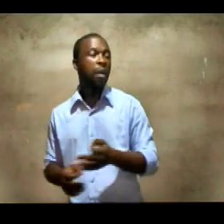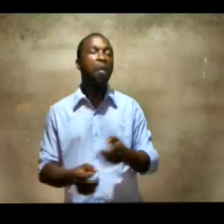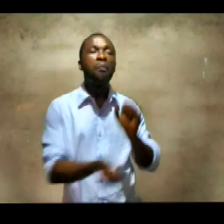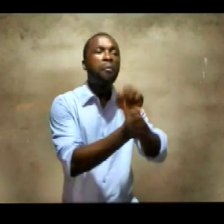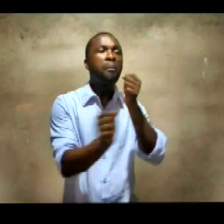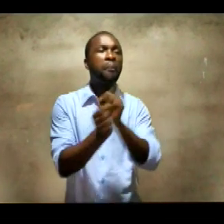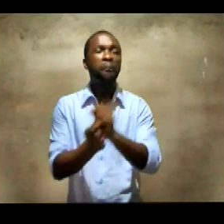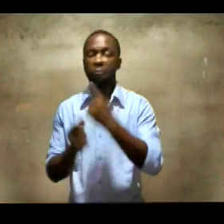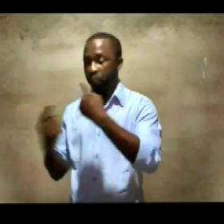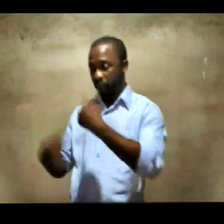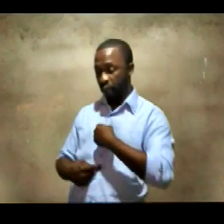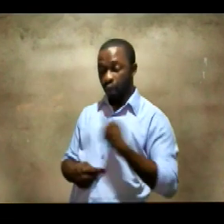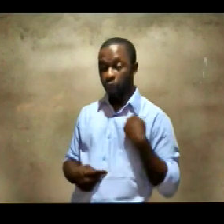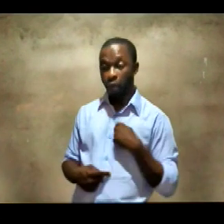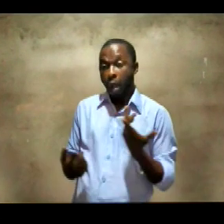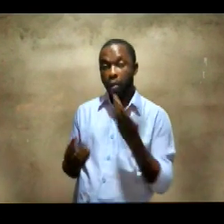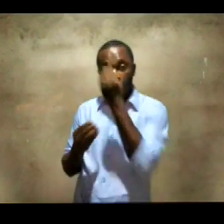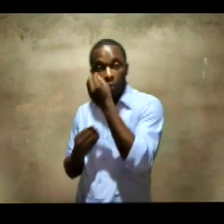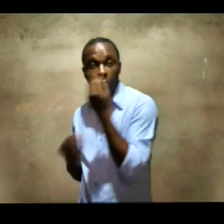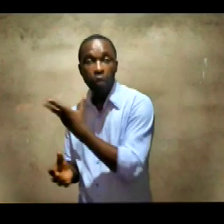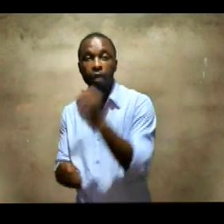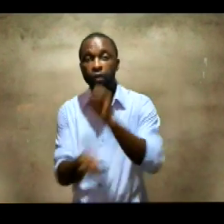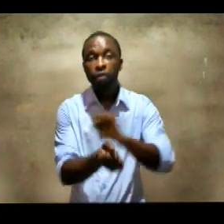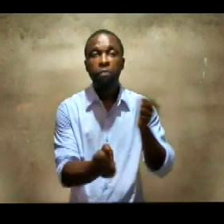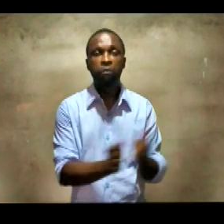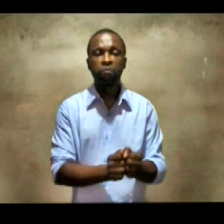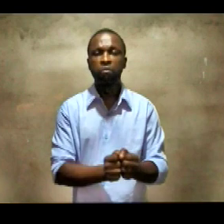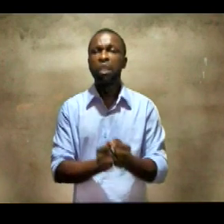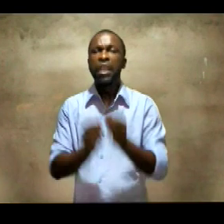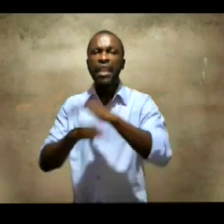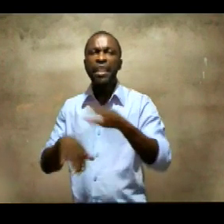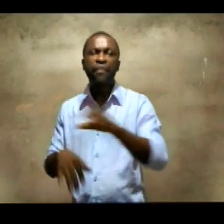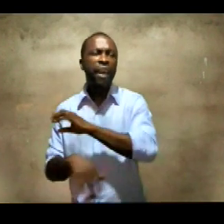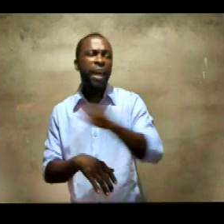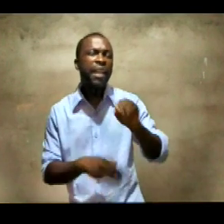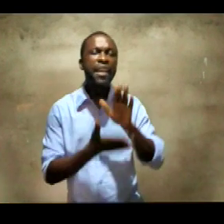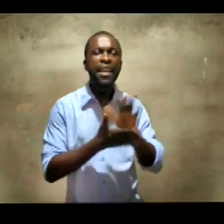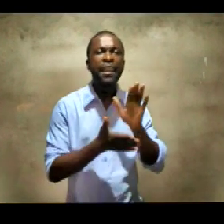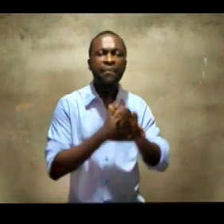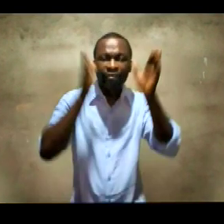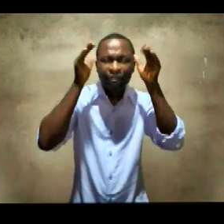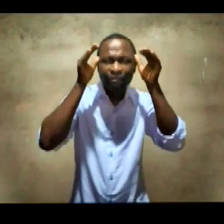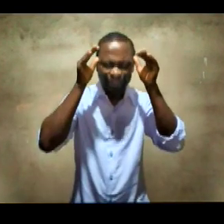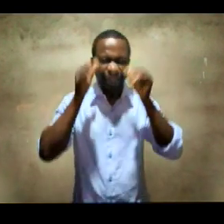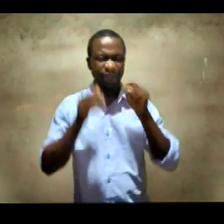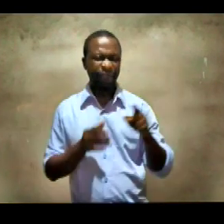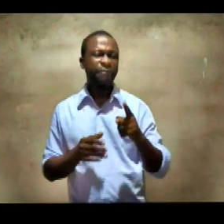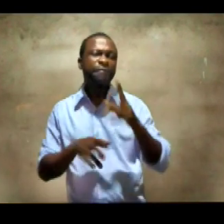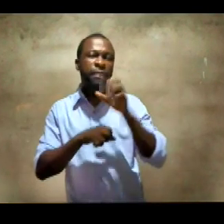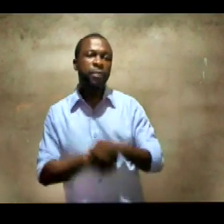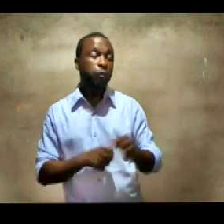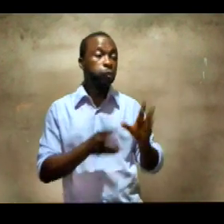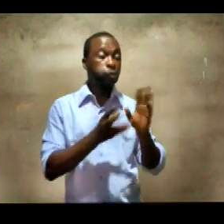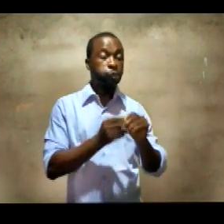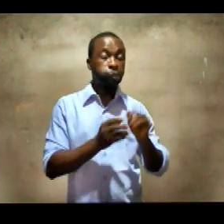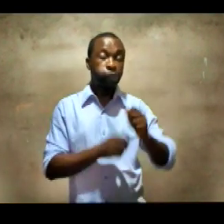ont l'habitude de confier des enfants considérés comme récalcitrants à des écoles coraniques. Cette année, le Nigeria a lui aussi connu de nombreux abus